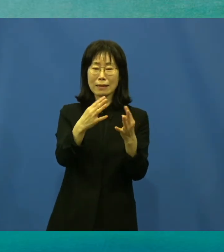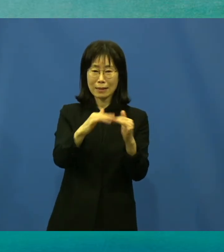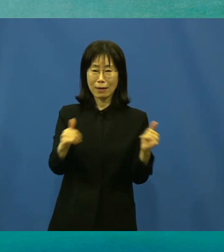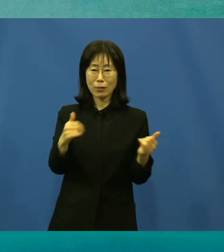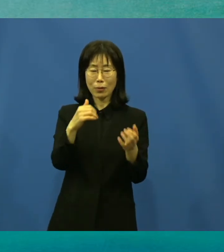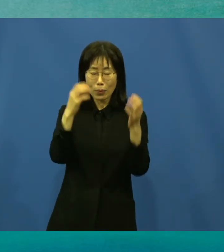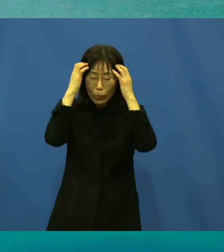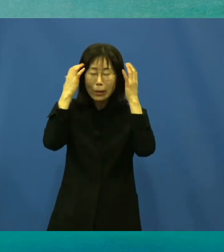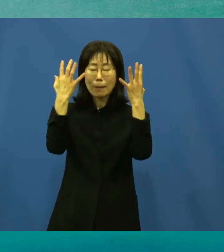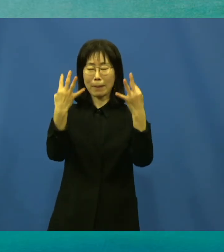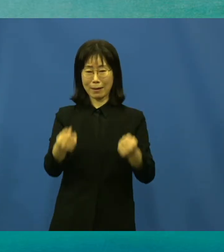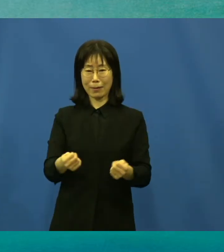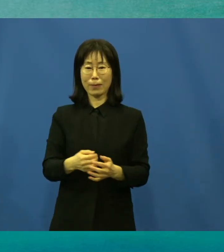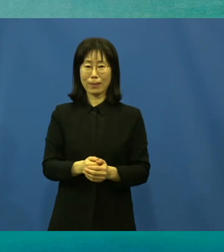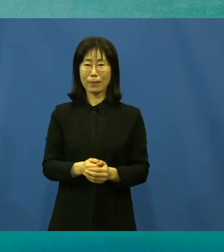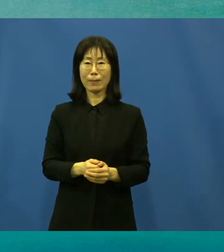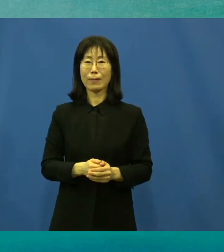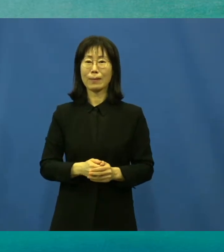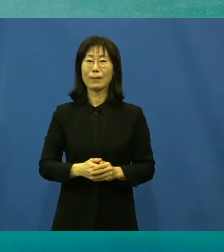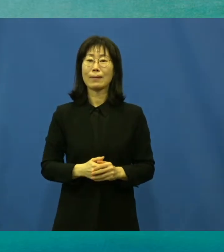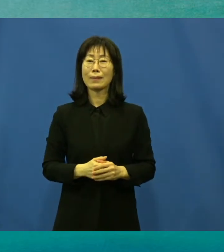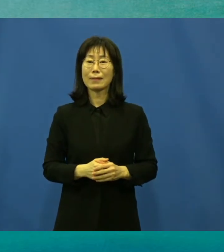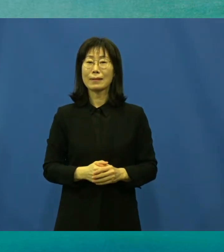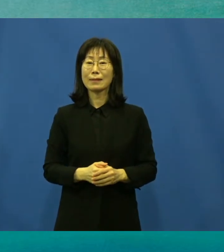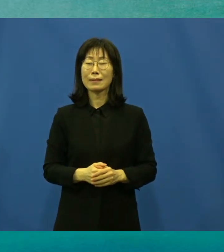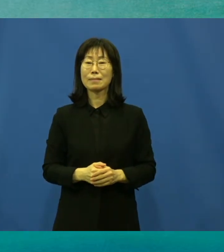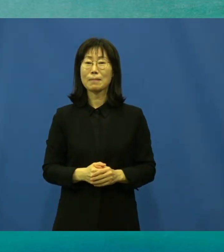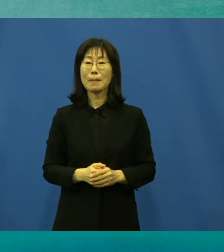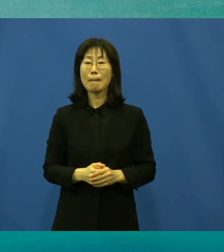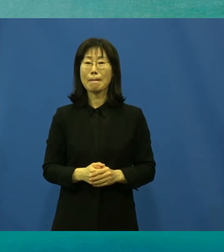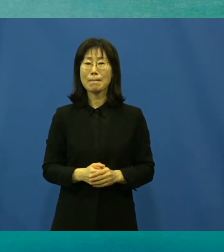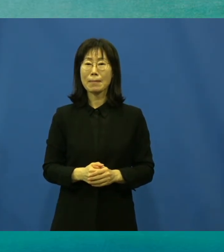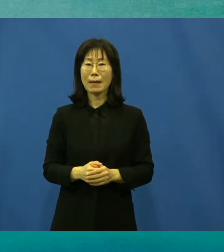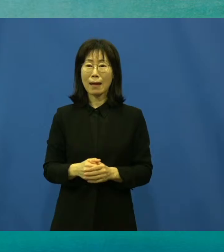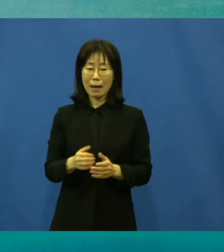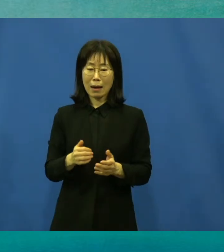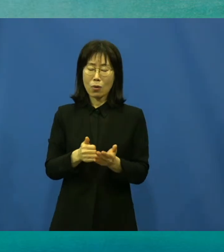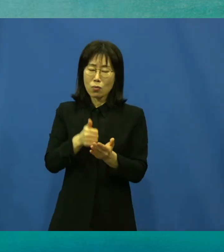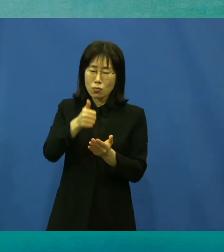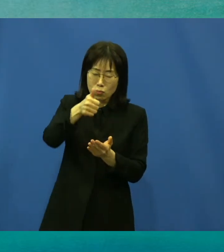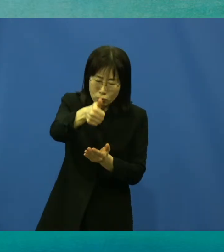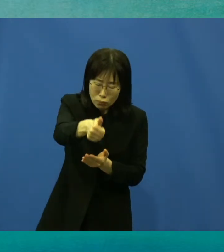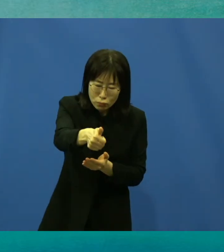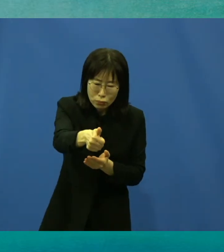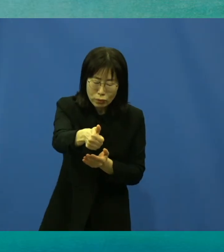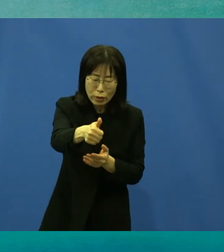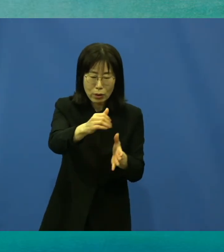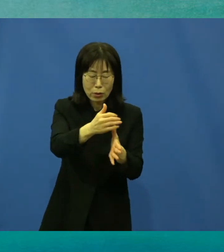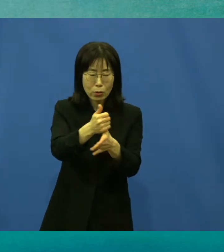그가 육지로 나왔습니다. 그의 몰골이 말이 아니겠죠.